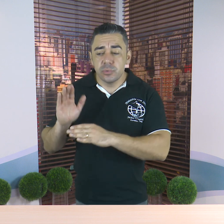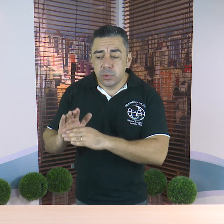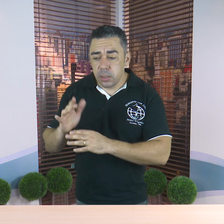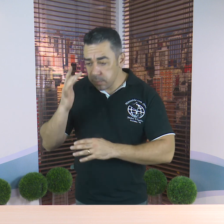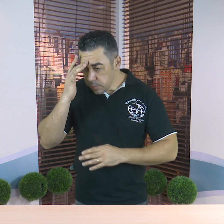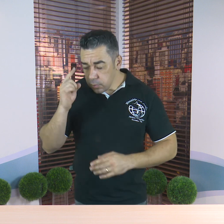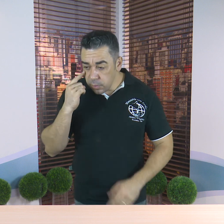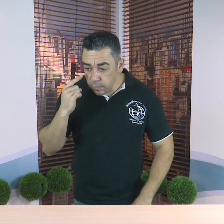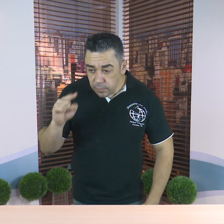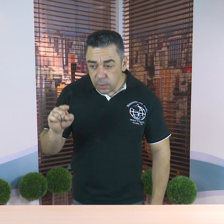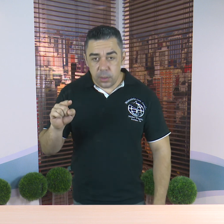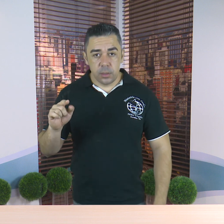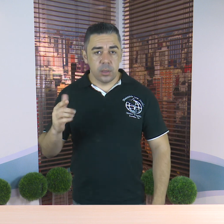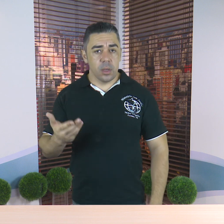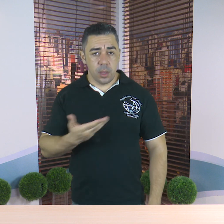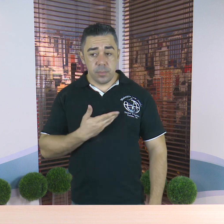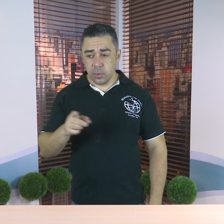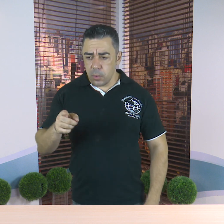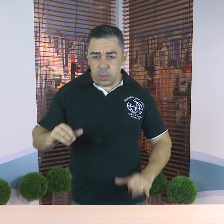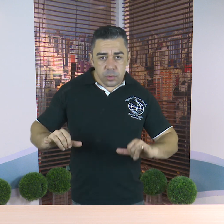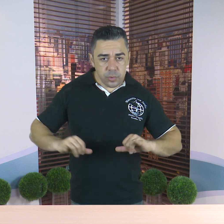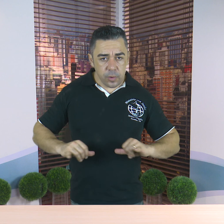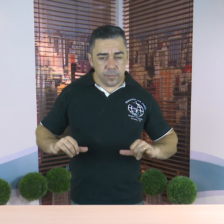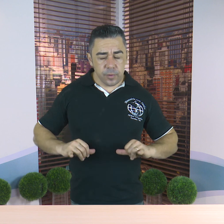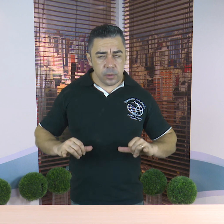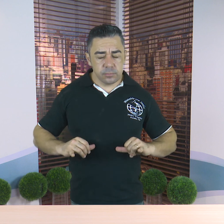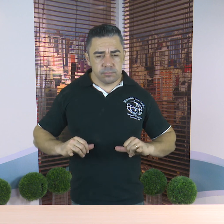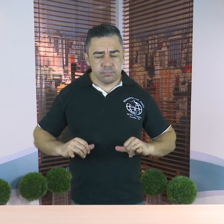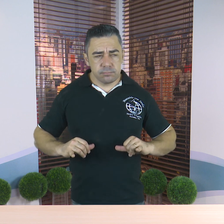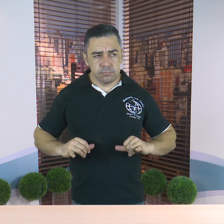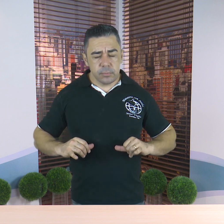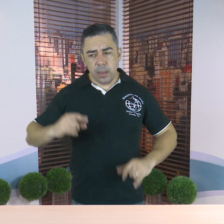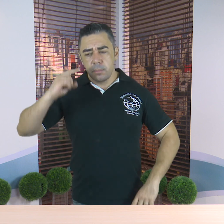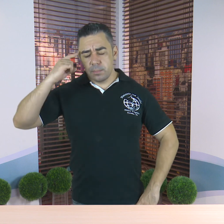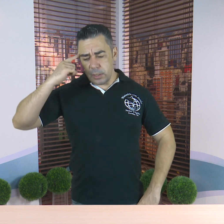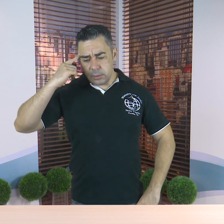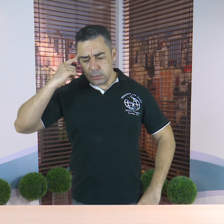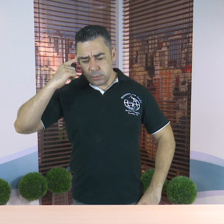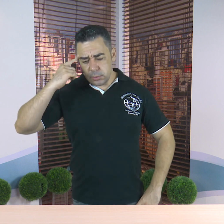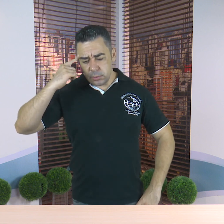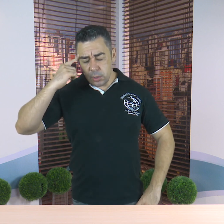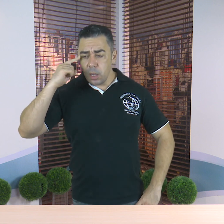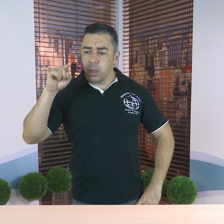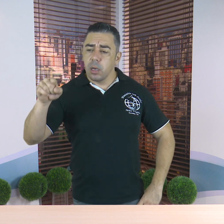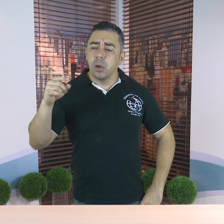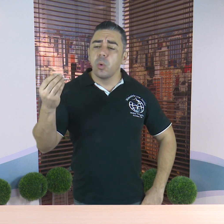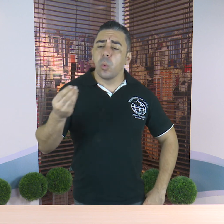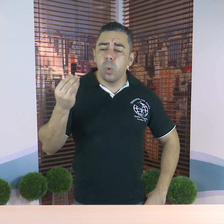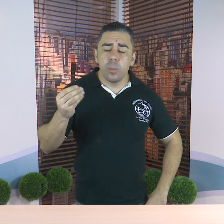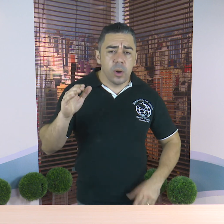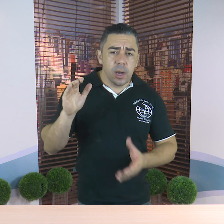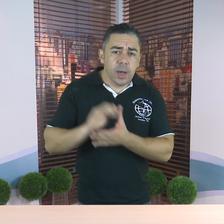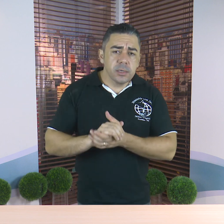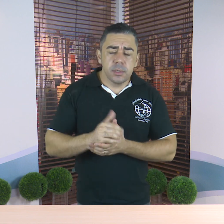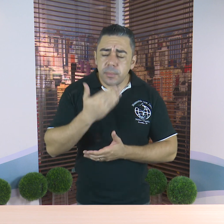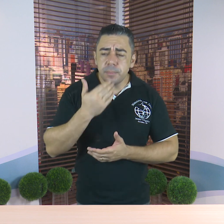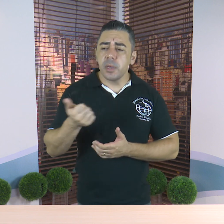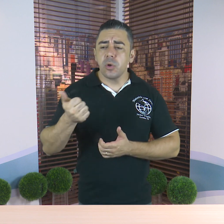olhar para os nossos amigos que sofrem e imaginar como poderiam ter um casamento melhor, filhos mais bem